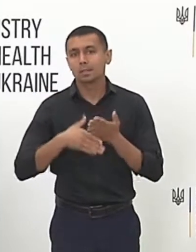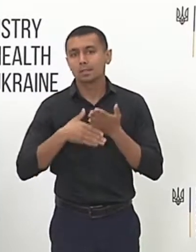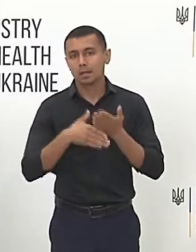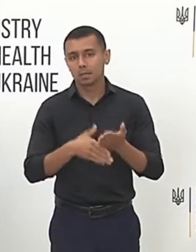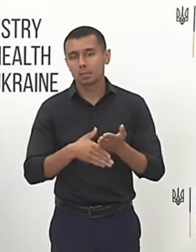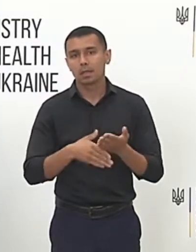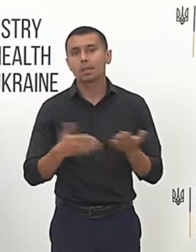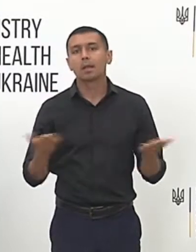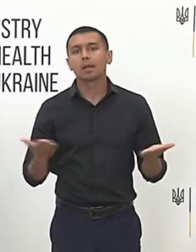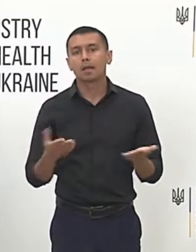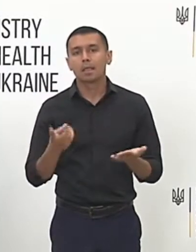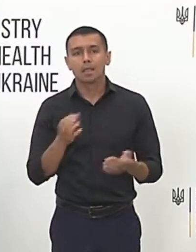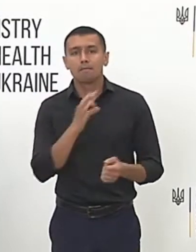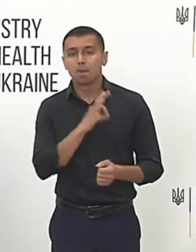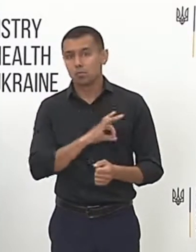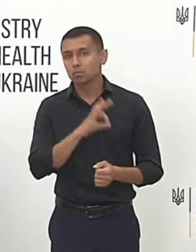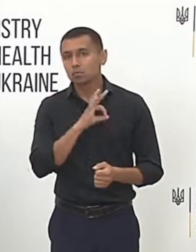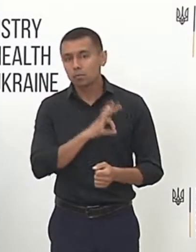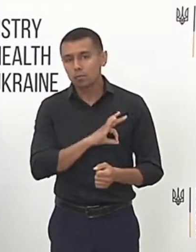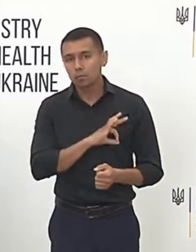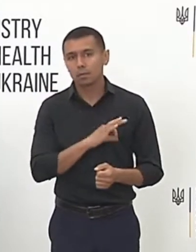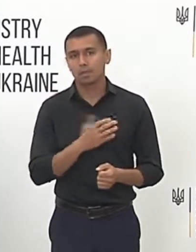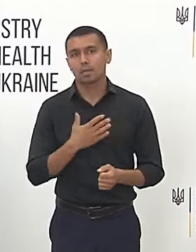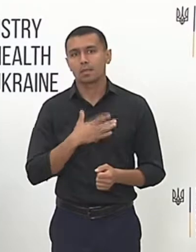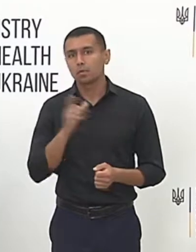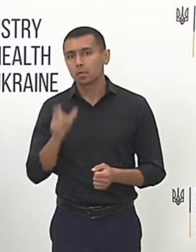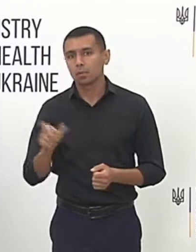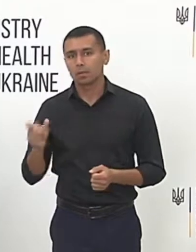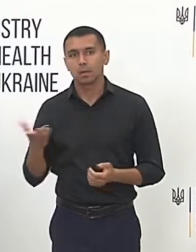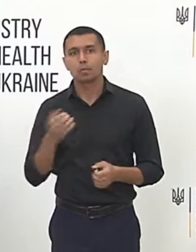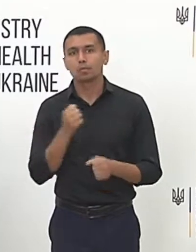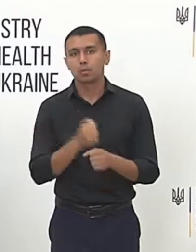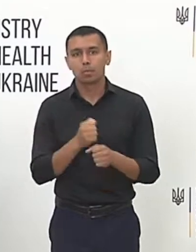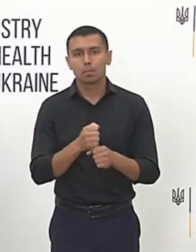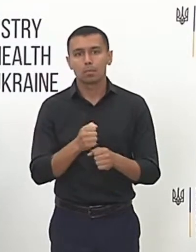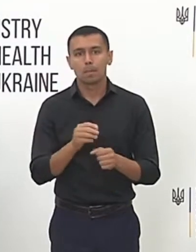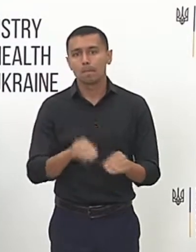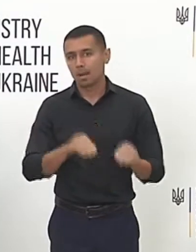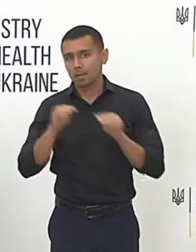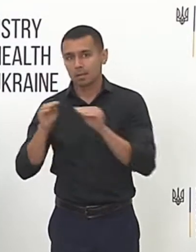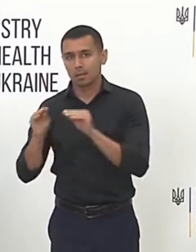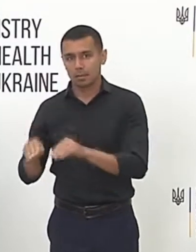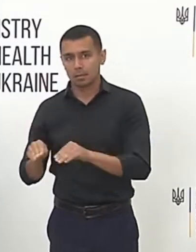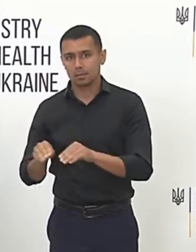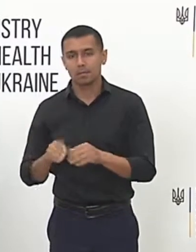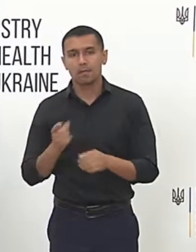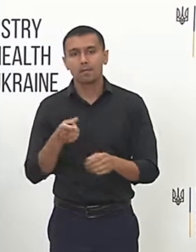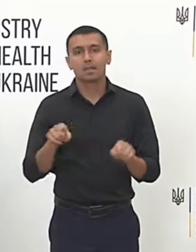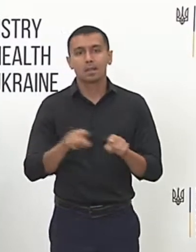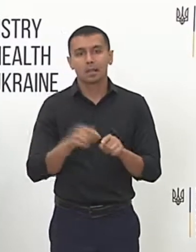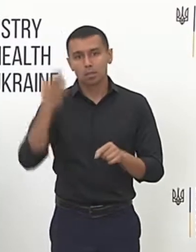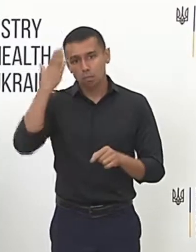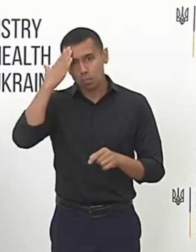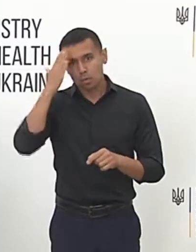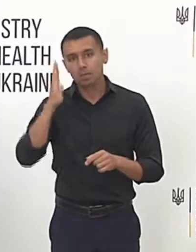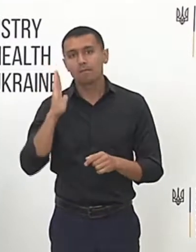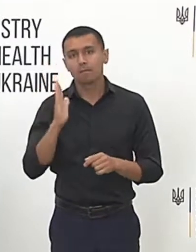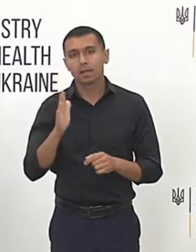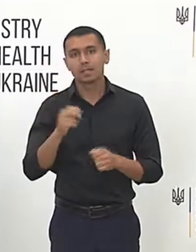засоби, які не використовують наші громадяни, яким зроблена пересадка. В такий спосіб в